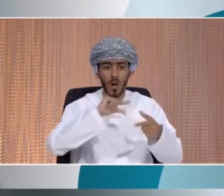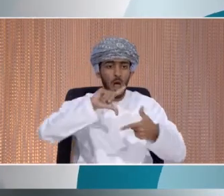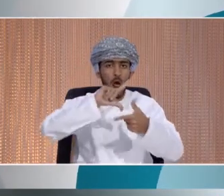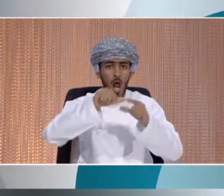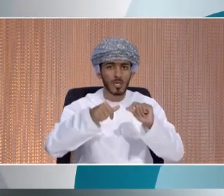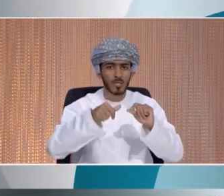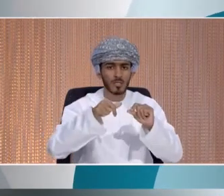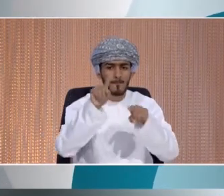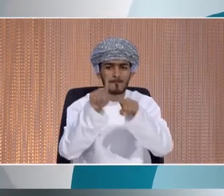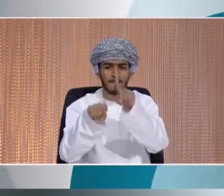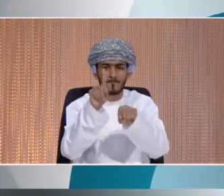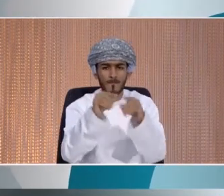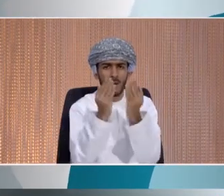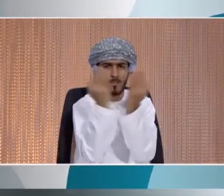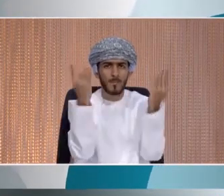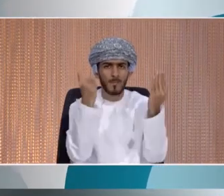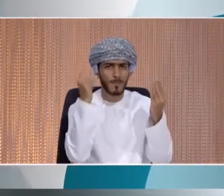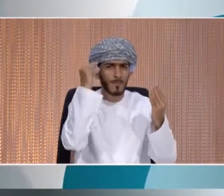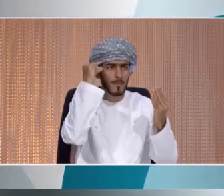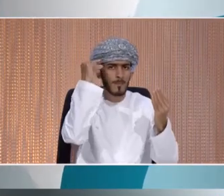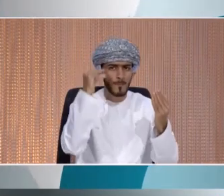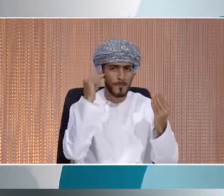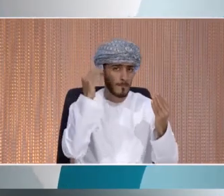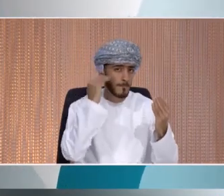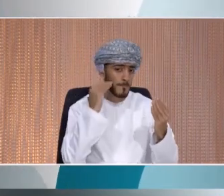الإعاقة الذهنية من النساء